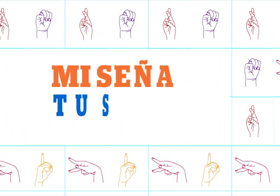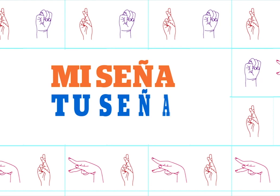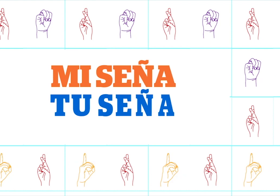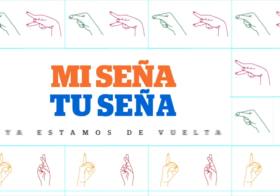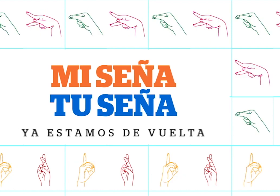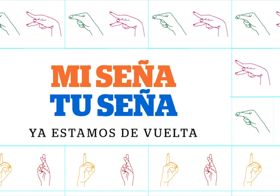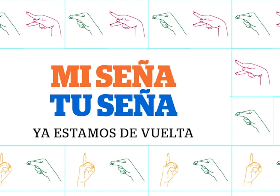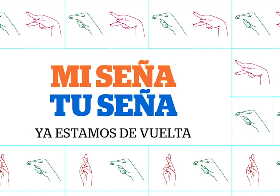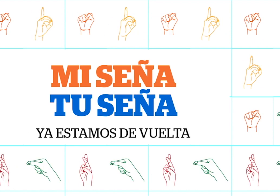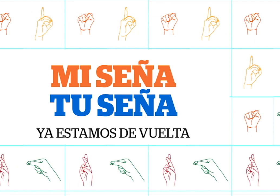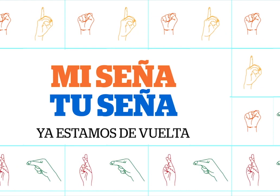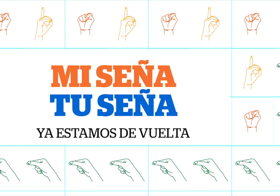me encanta